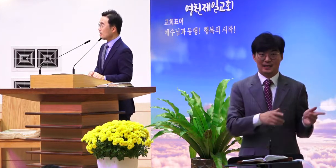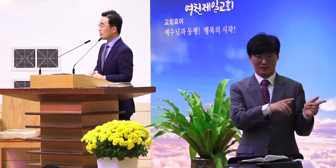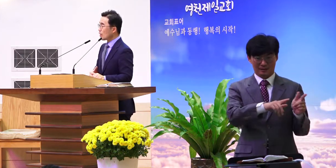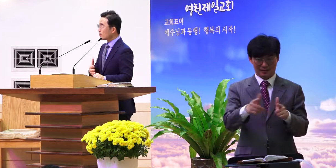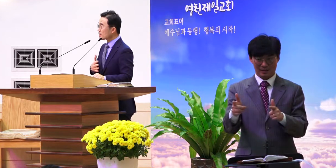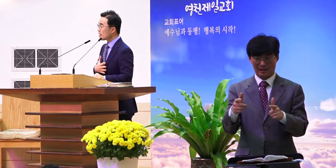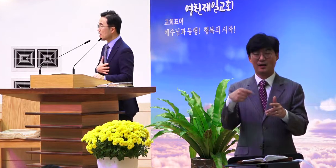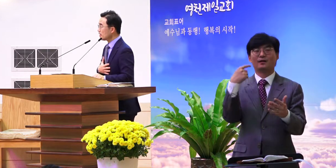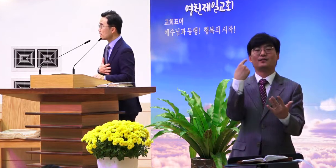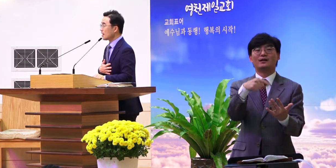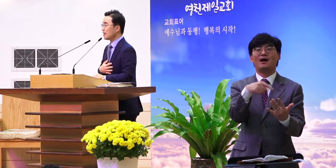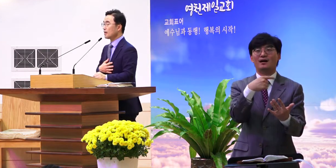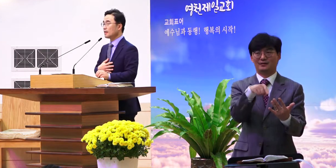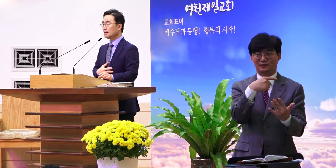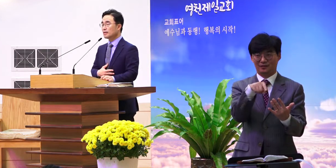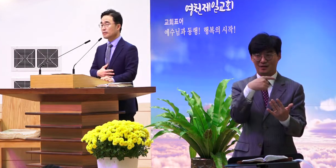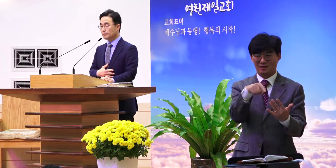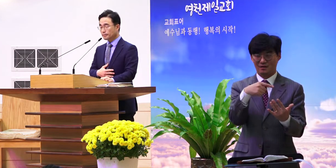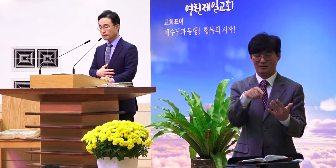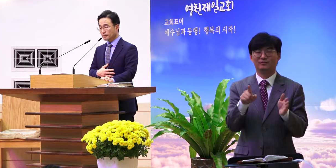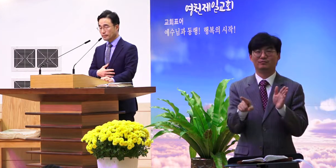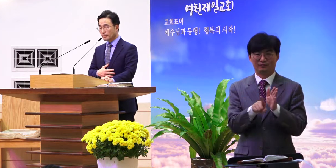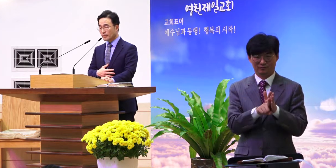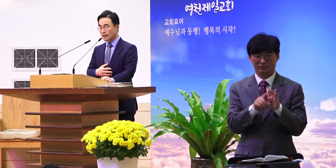정수가 과연 내 삶에 있는가?